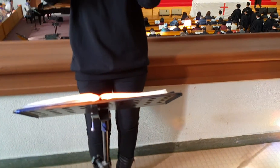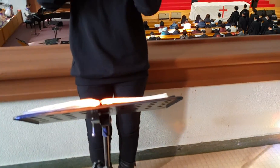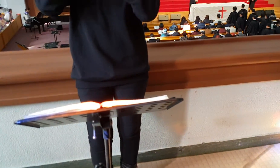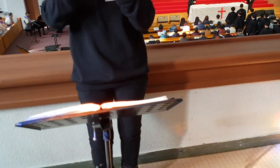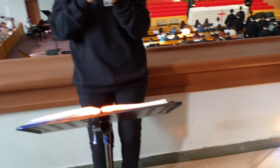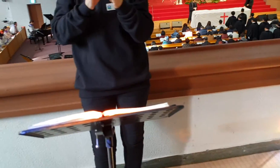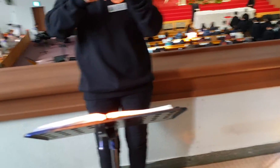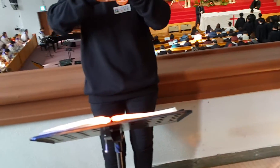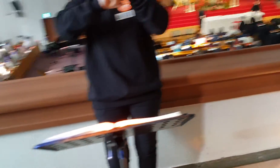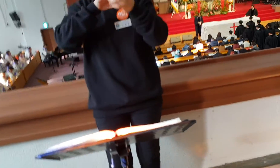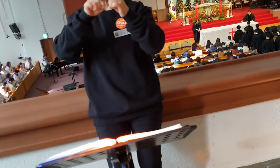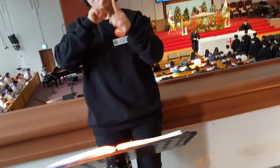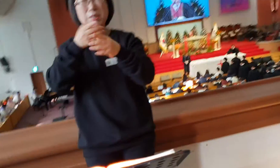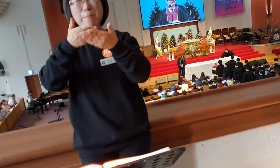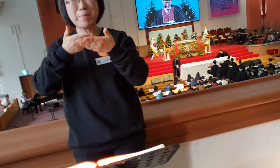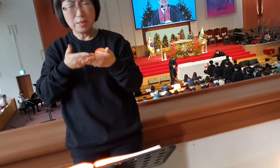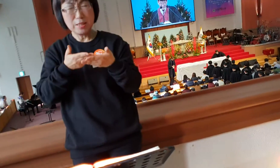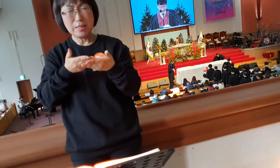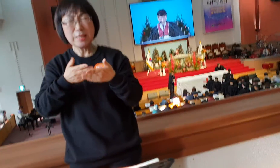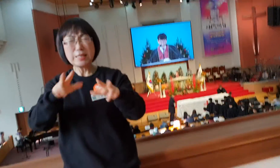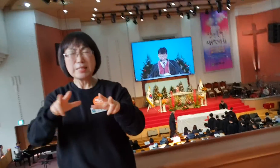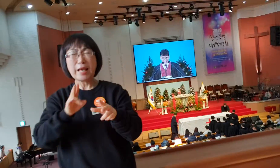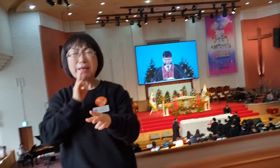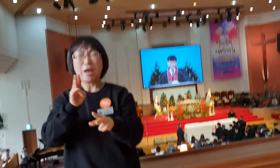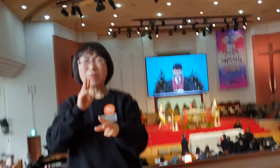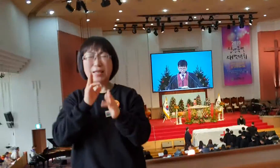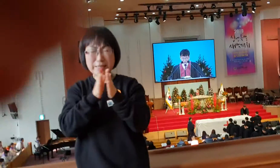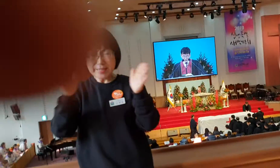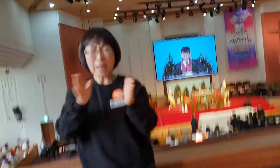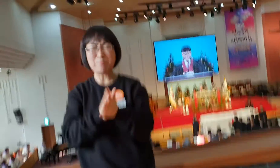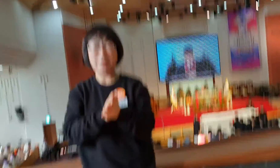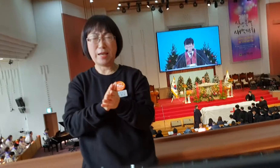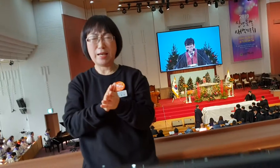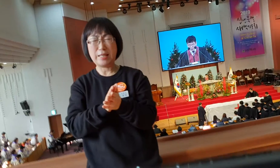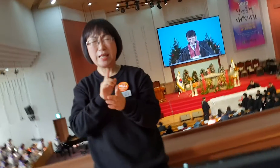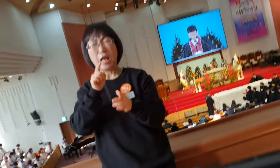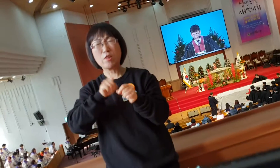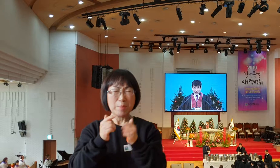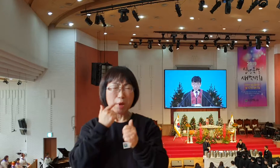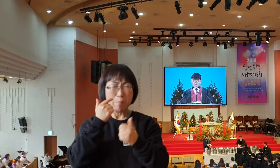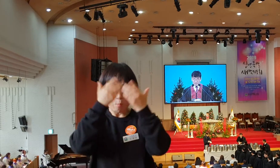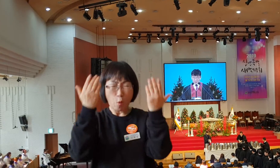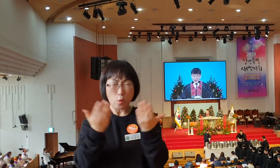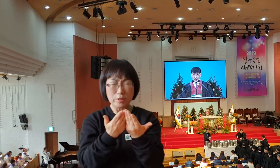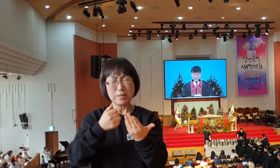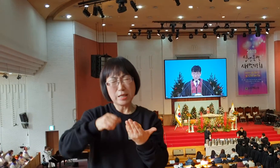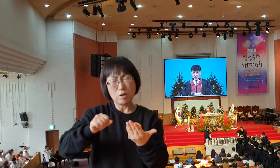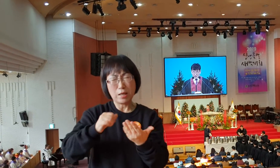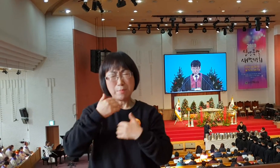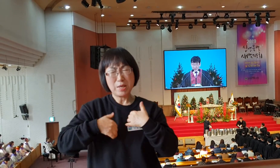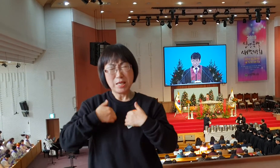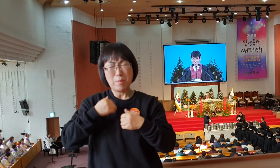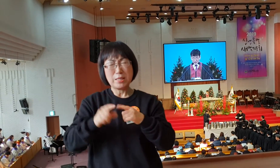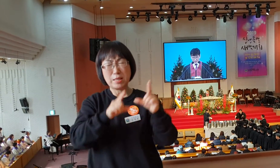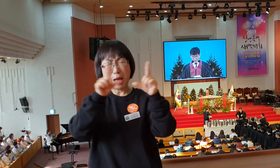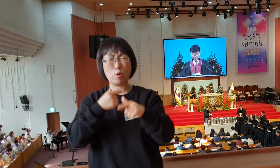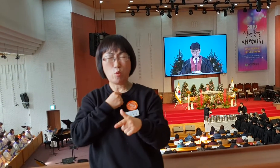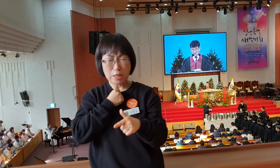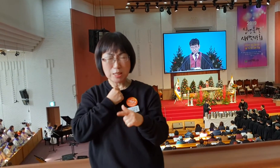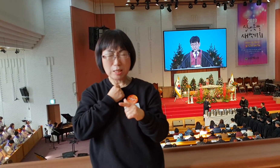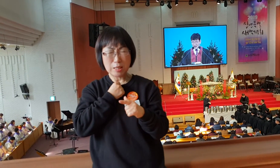약속의 말씀을 받으니 이제 예언하기 시작합니다 이 떡을 먹습니다 하나님이 기뻐하시는 삶을